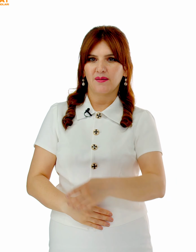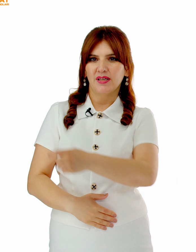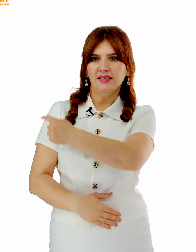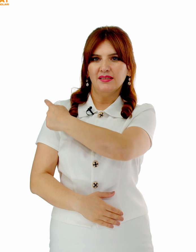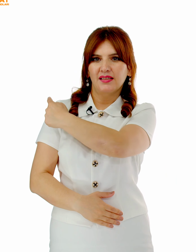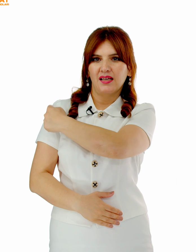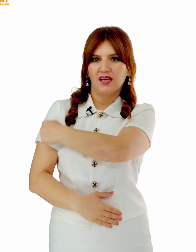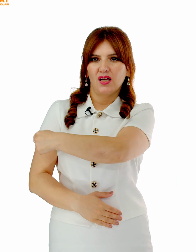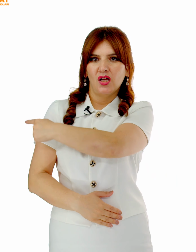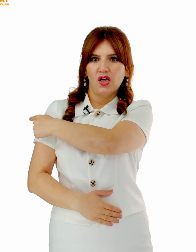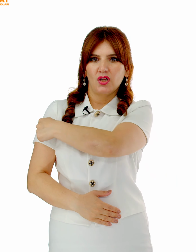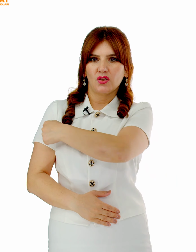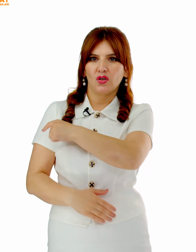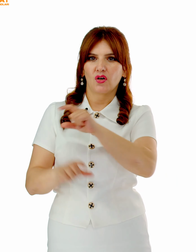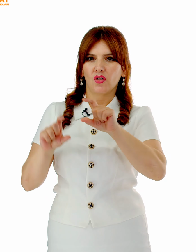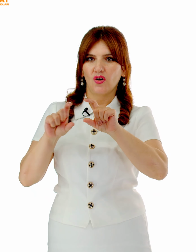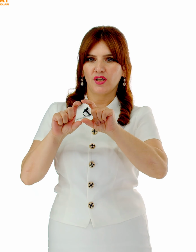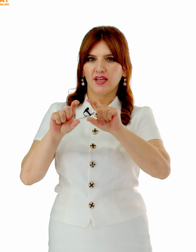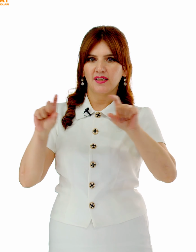Qaytaraman. Dorixona.